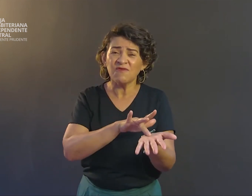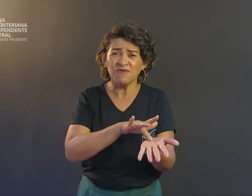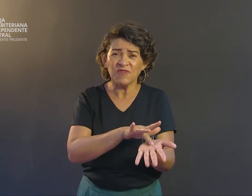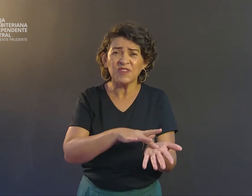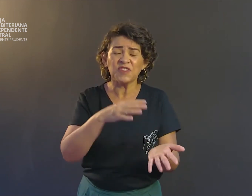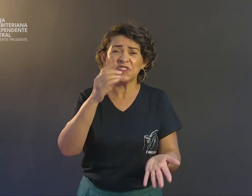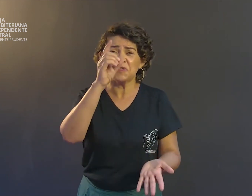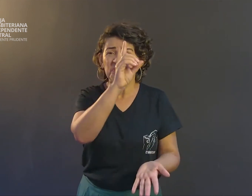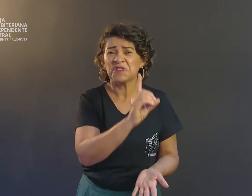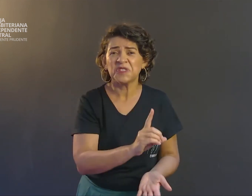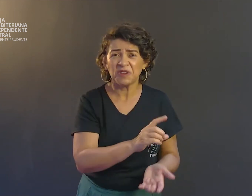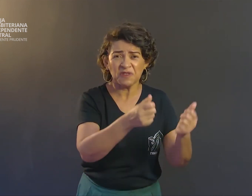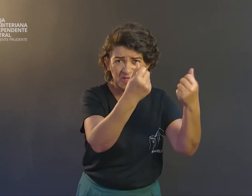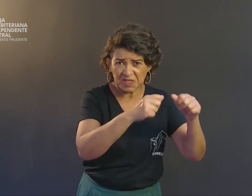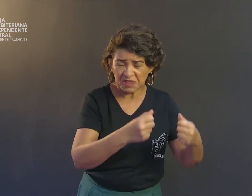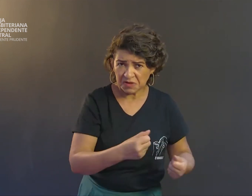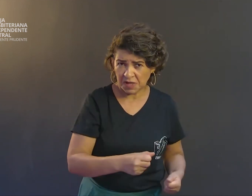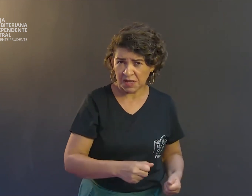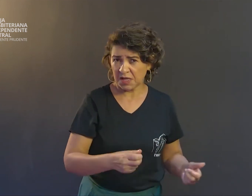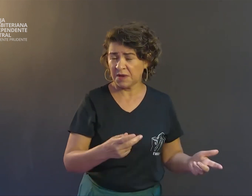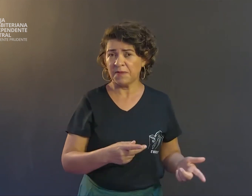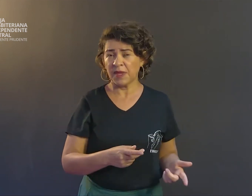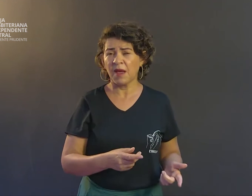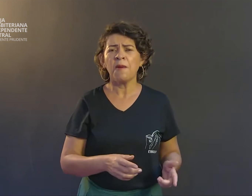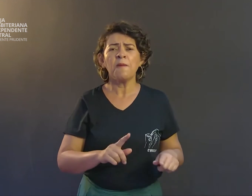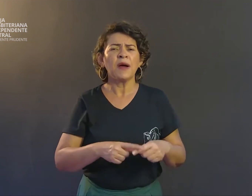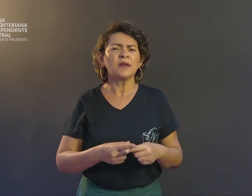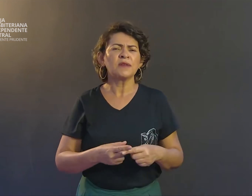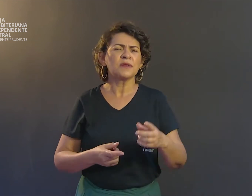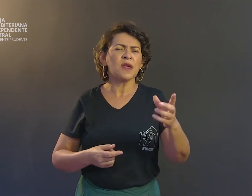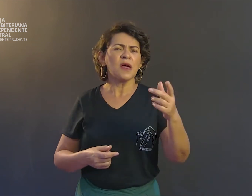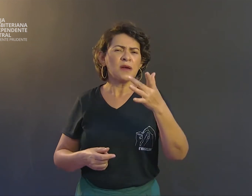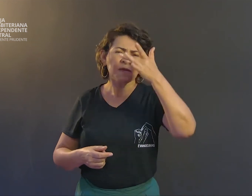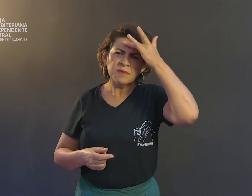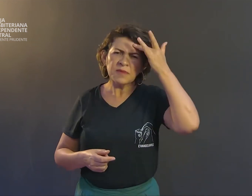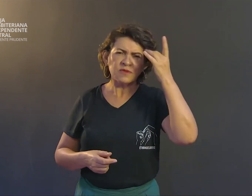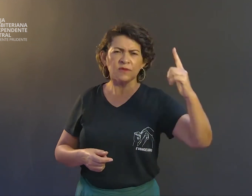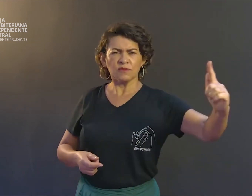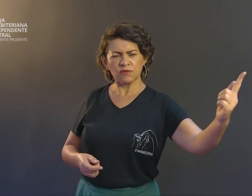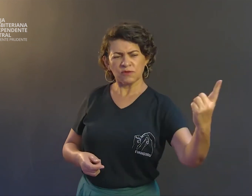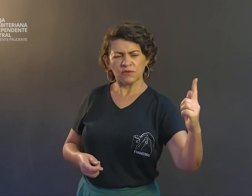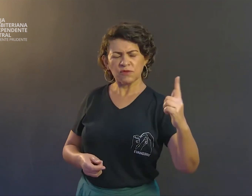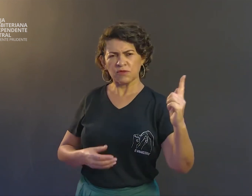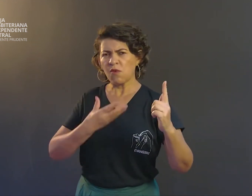Alguns vieram à frente e, na ocasião, um rapaz chegou perto de mim e falou ao meu